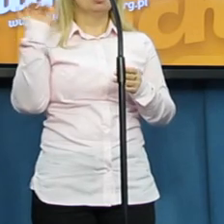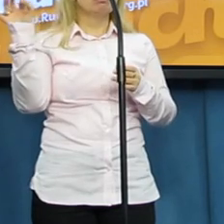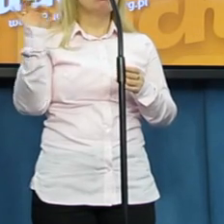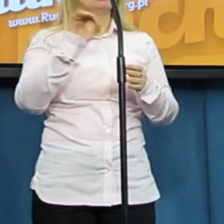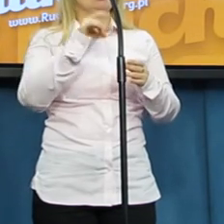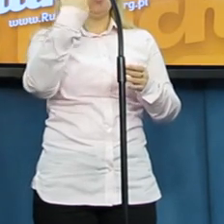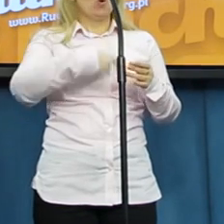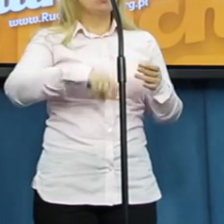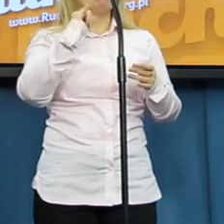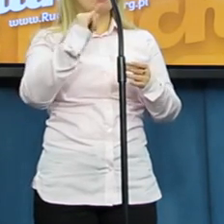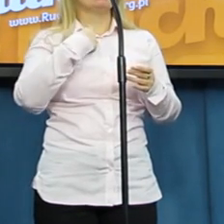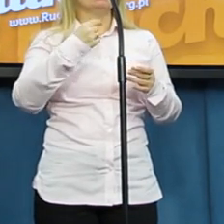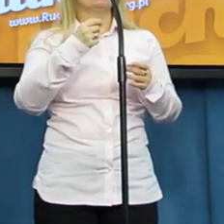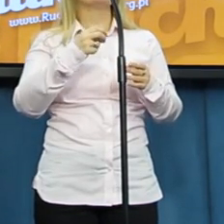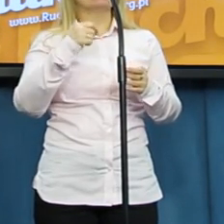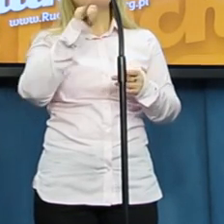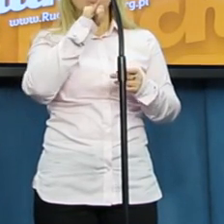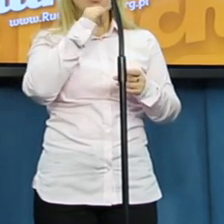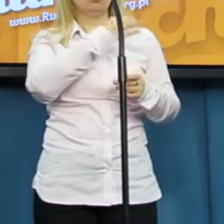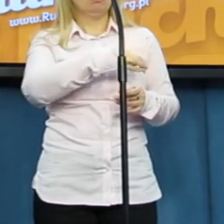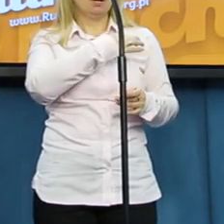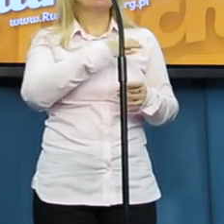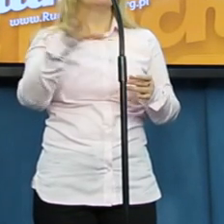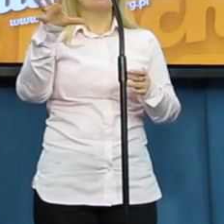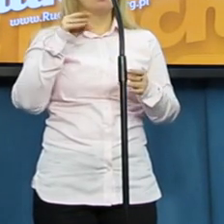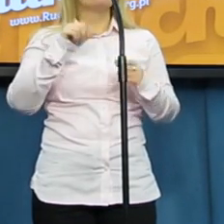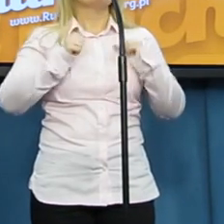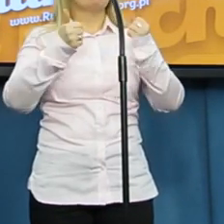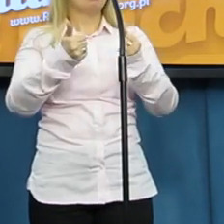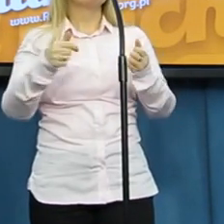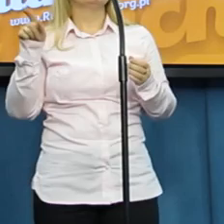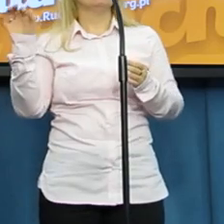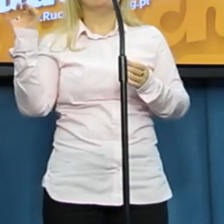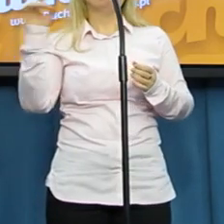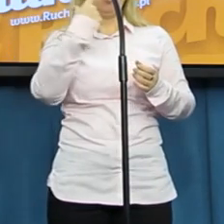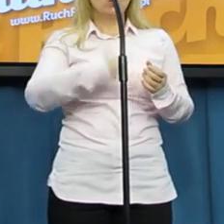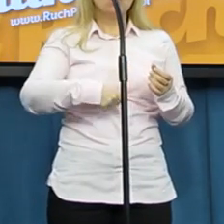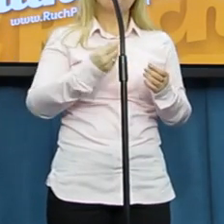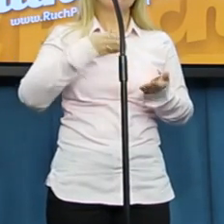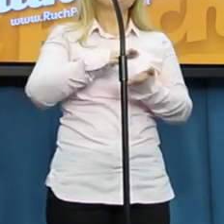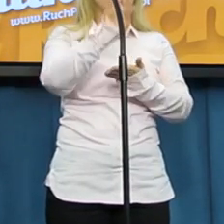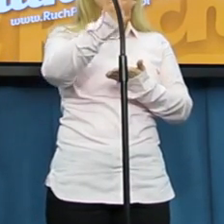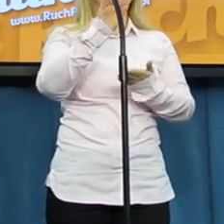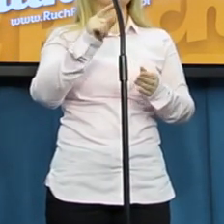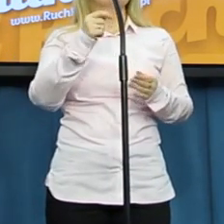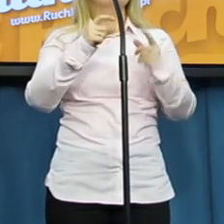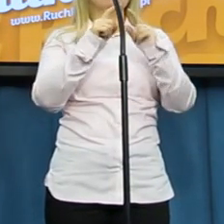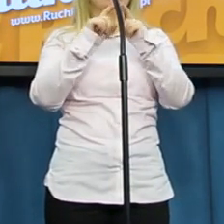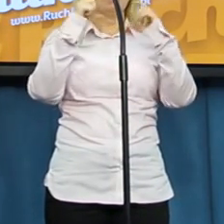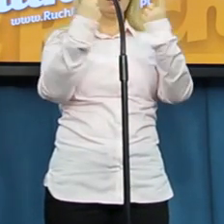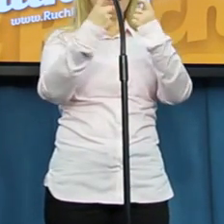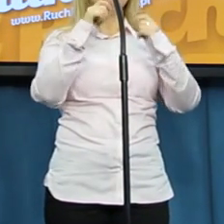i rozpoczęciem reprezentowania przez niego ruchu Palikota w tymże Parlamencie